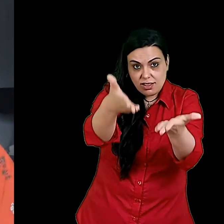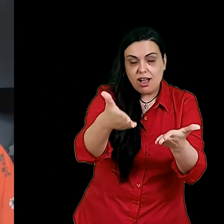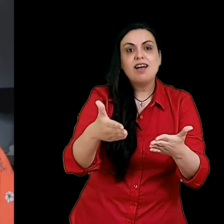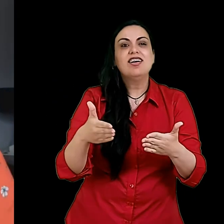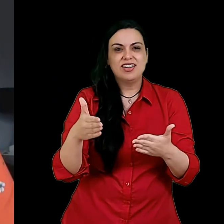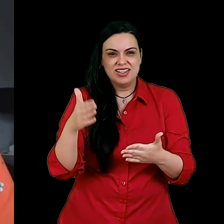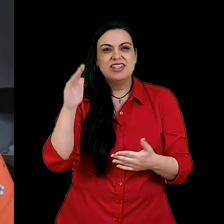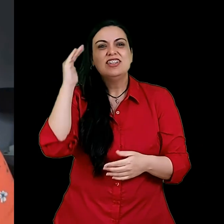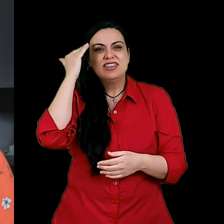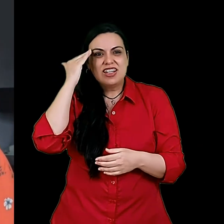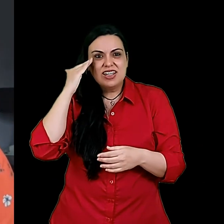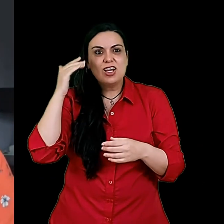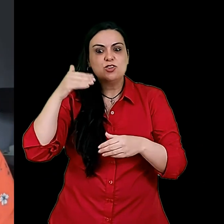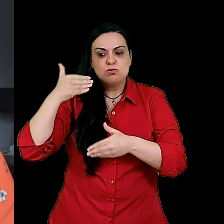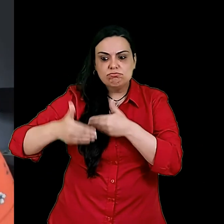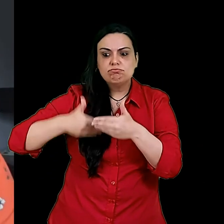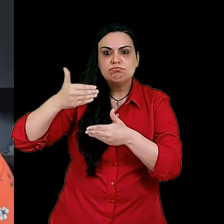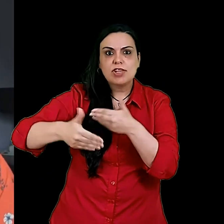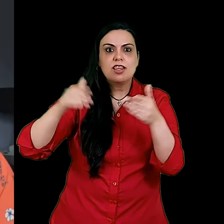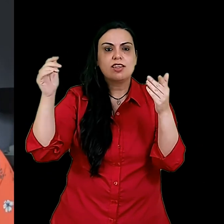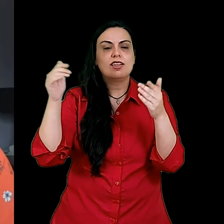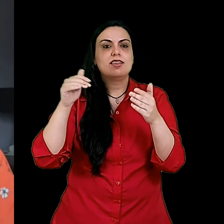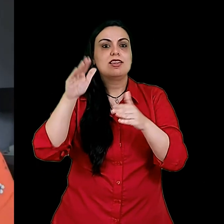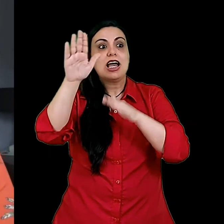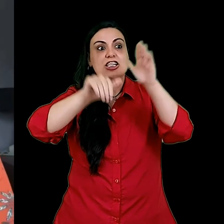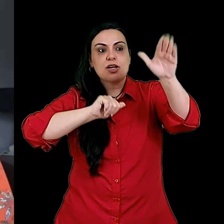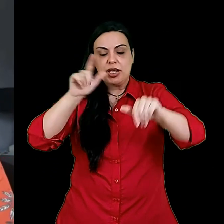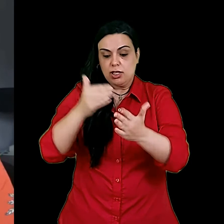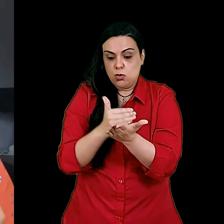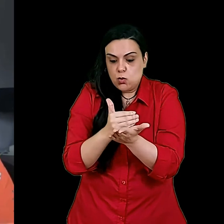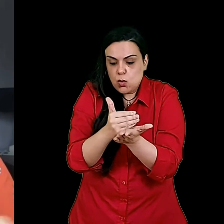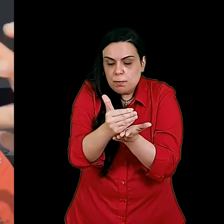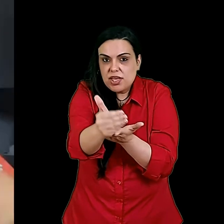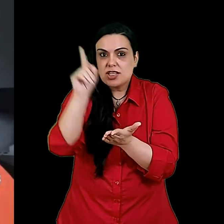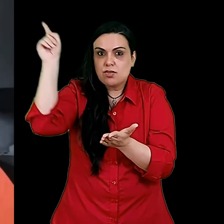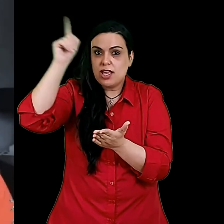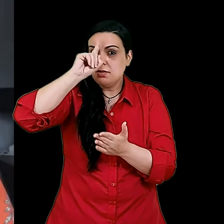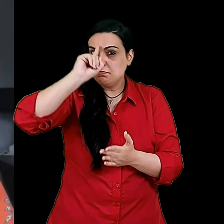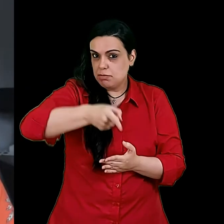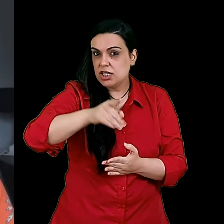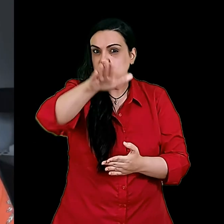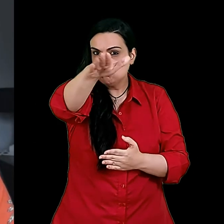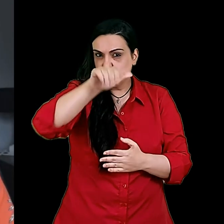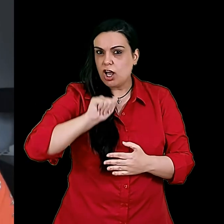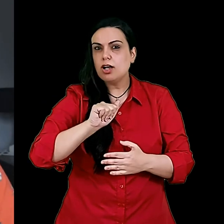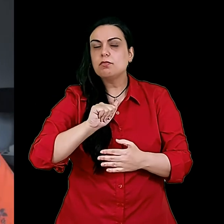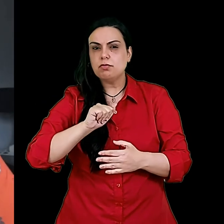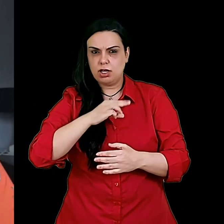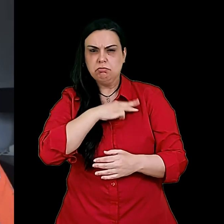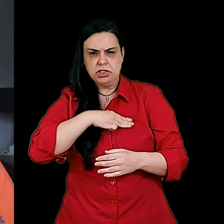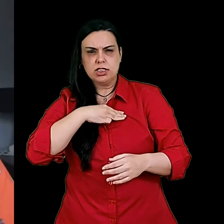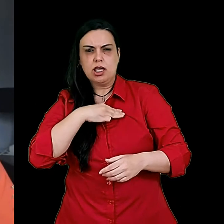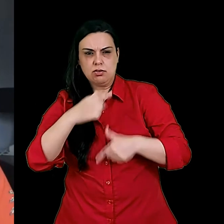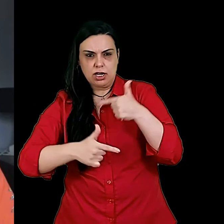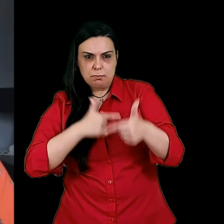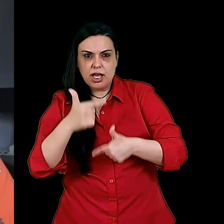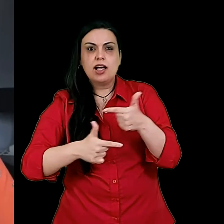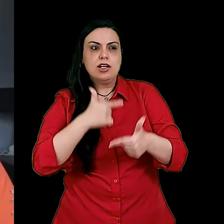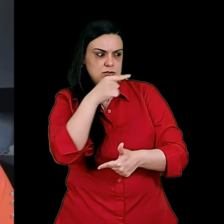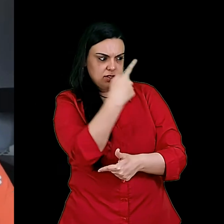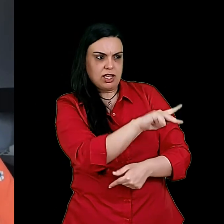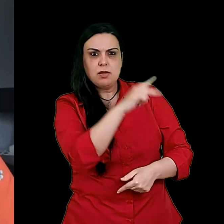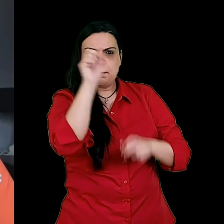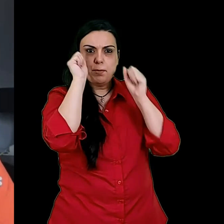tipos de dons que Ele vai despertar em você durante a chamada. Perceba, no início da chamada e a maneira como ela foi